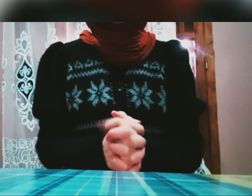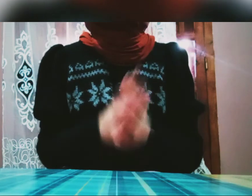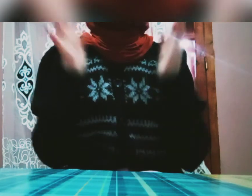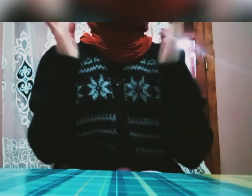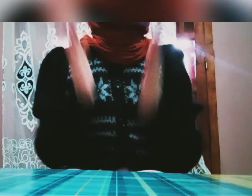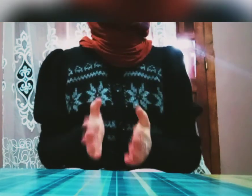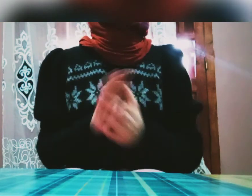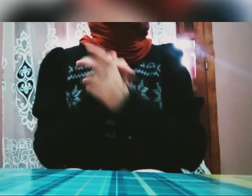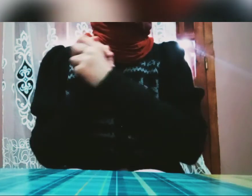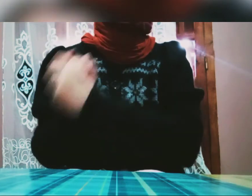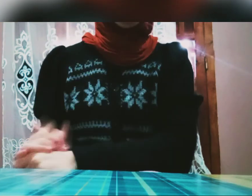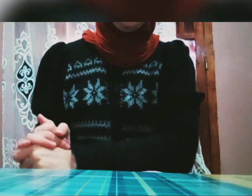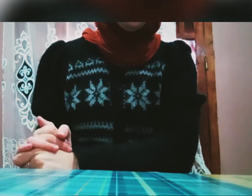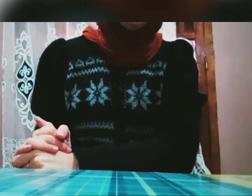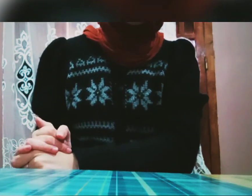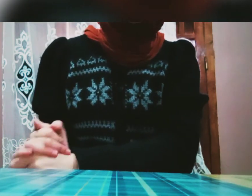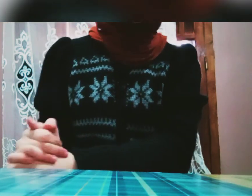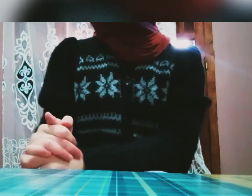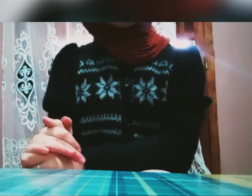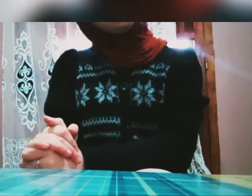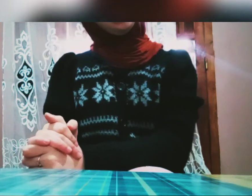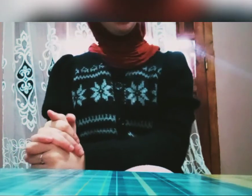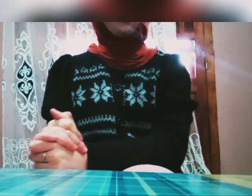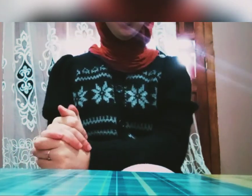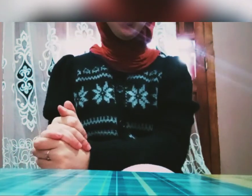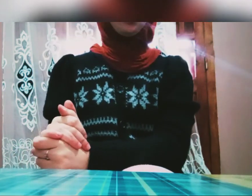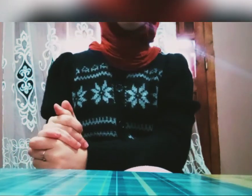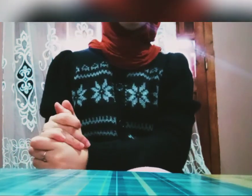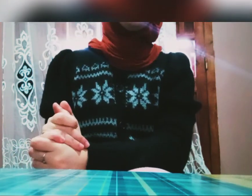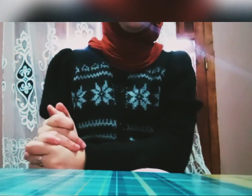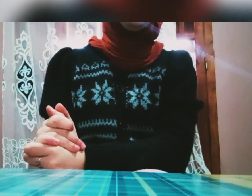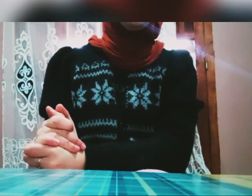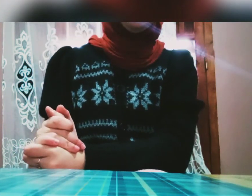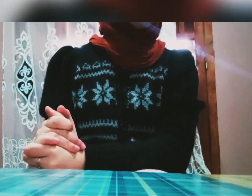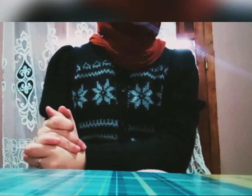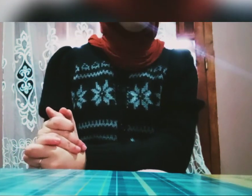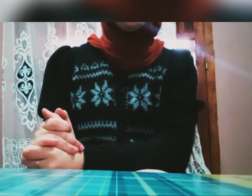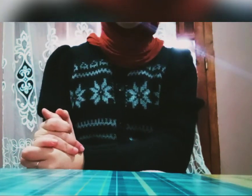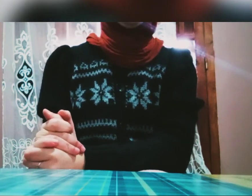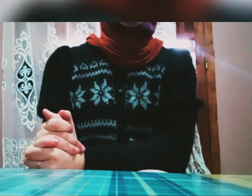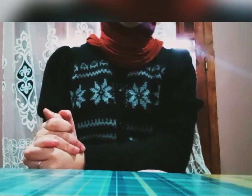ودمتم في امان الله وحفظه، والسلام عليكم ورحمه الله تعالى وبركاته.